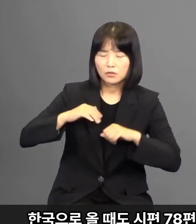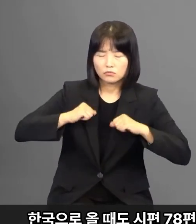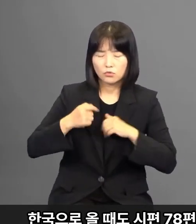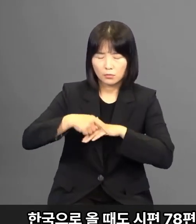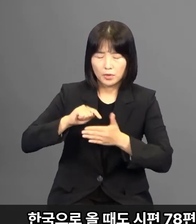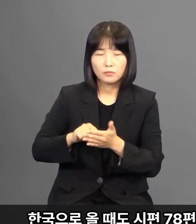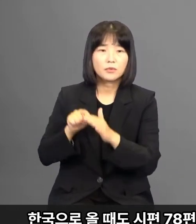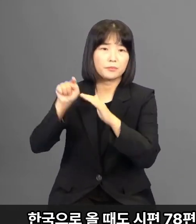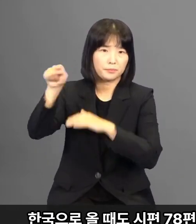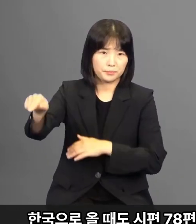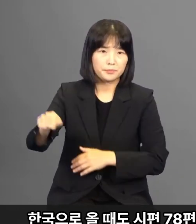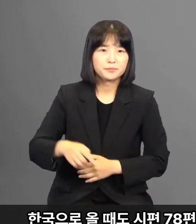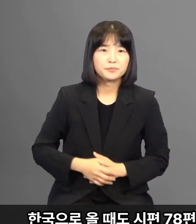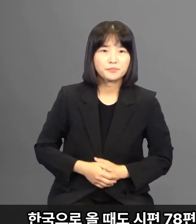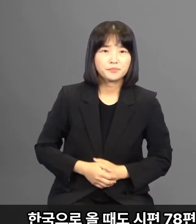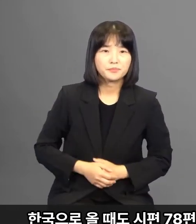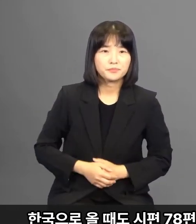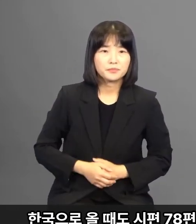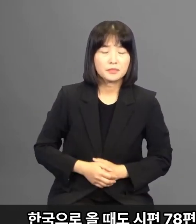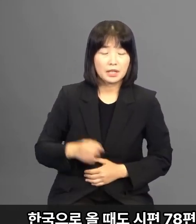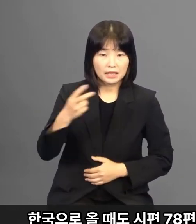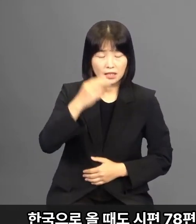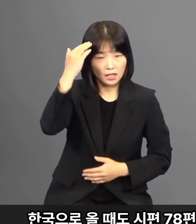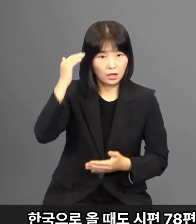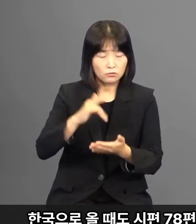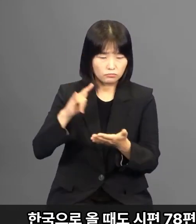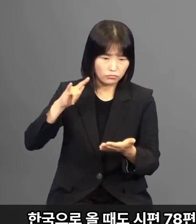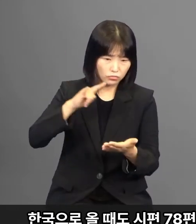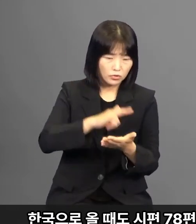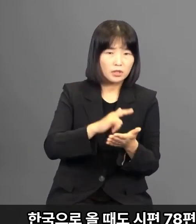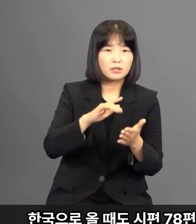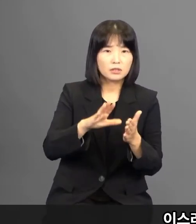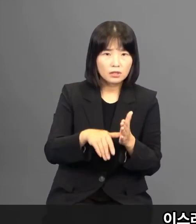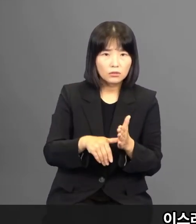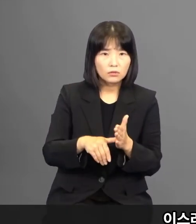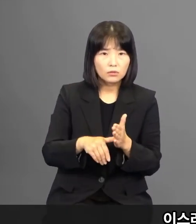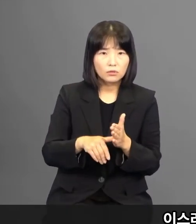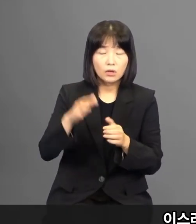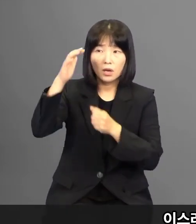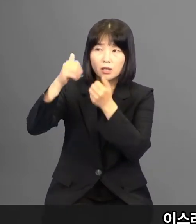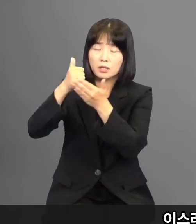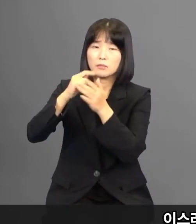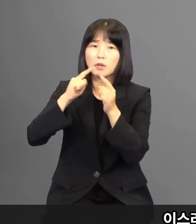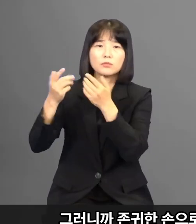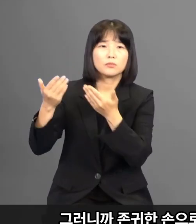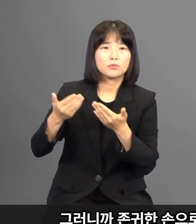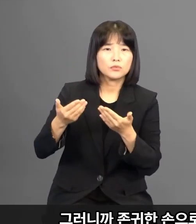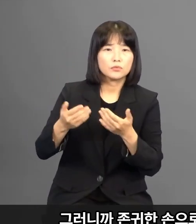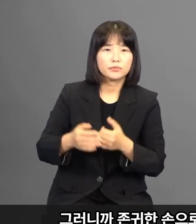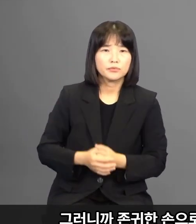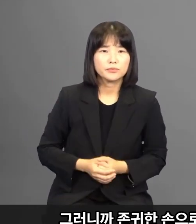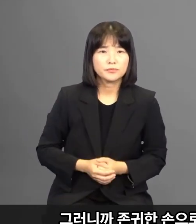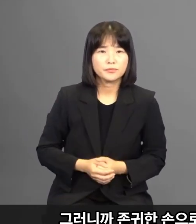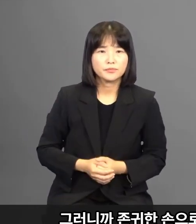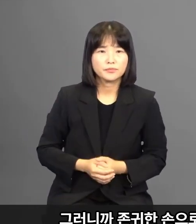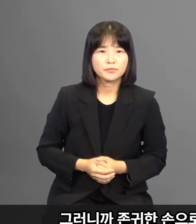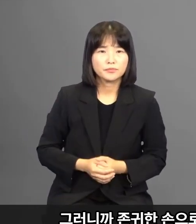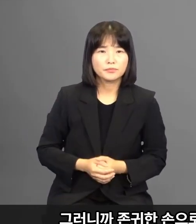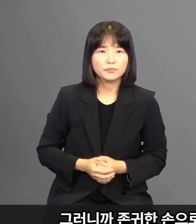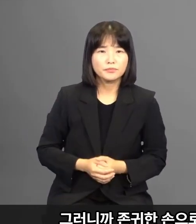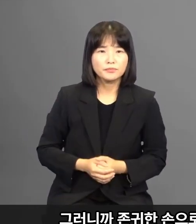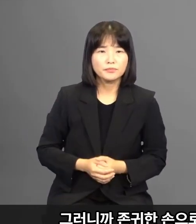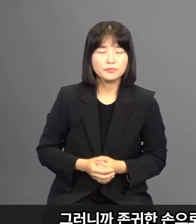시편 78편, 시편 33편 말씀으로 말씀하시는 거예요. 이스라엘 목자를 삼았다. 그러니까